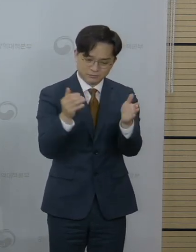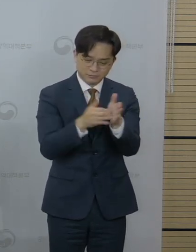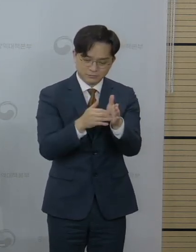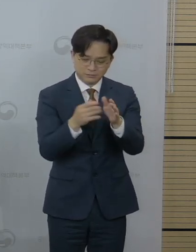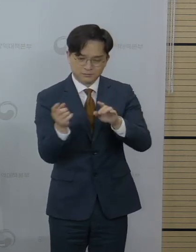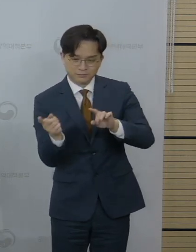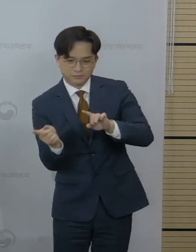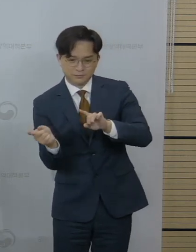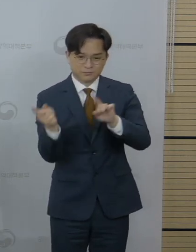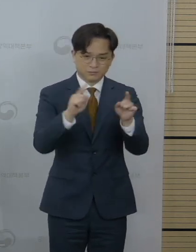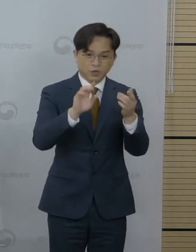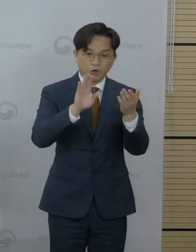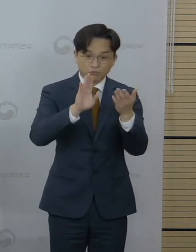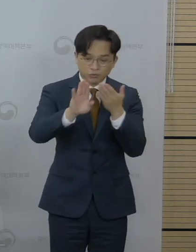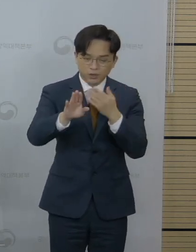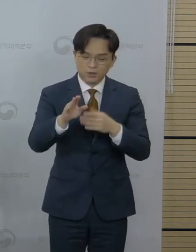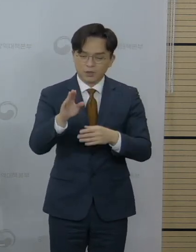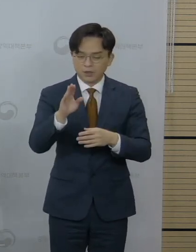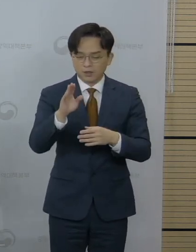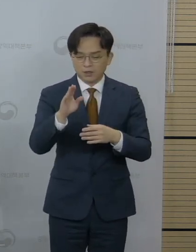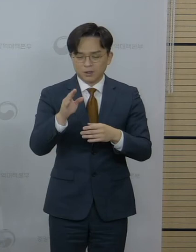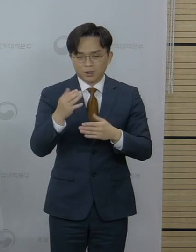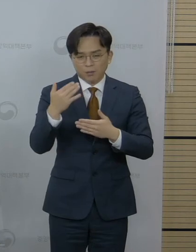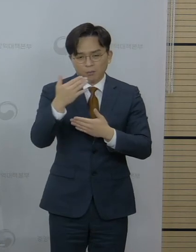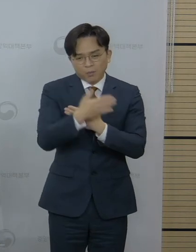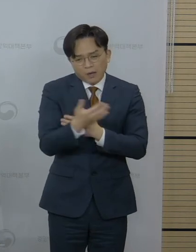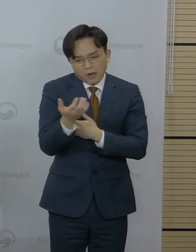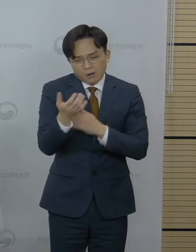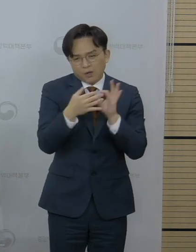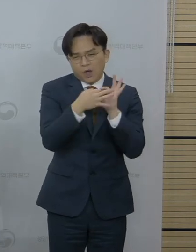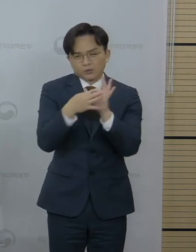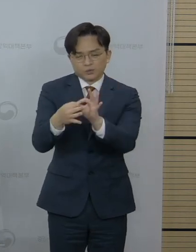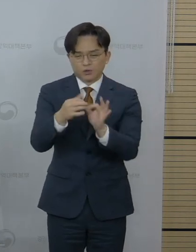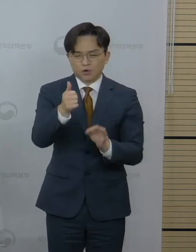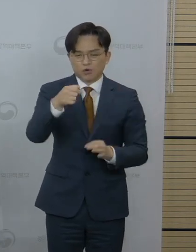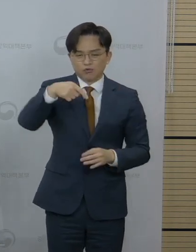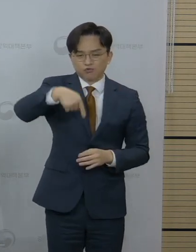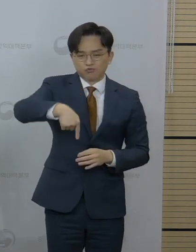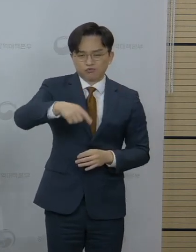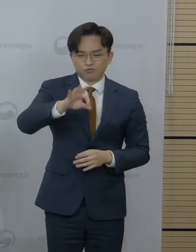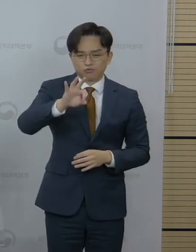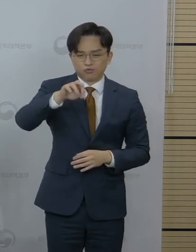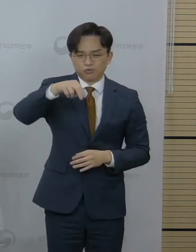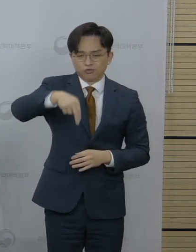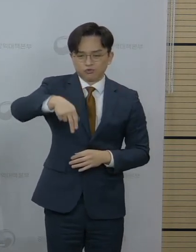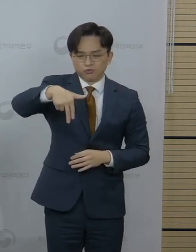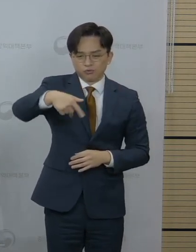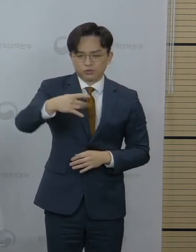수준인지 아니면 그보다 정도가 좀더 심할 수 있다고 보는지 질문 주셨습니다.